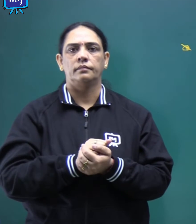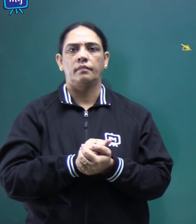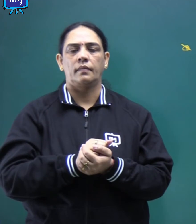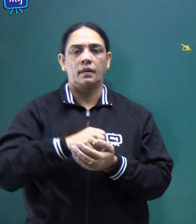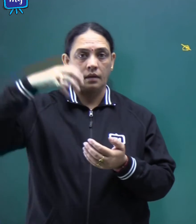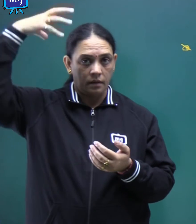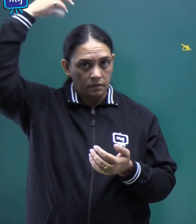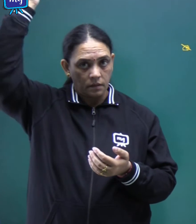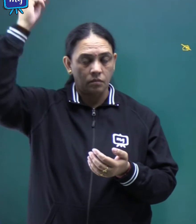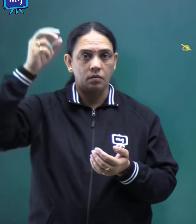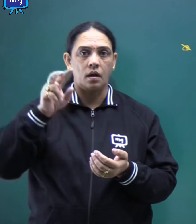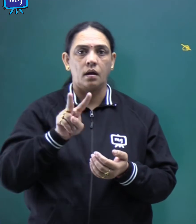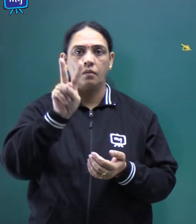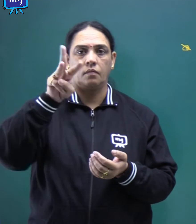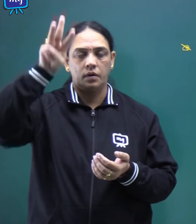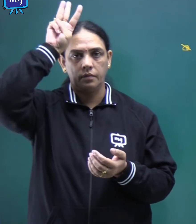शंकु का आयतन